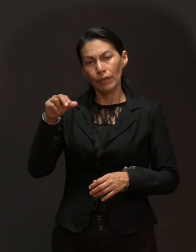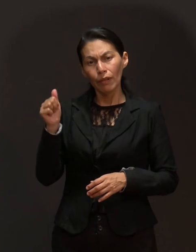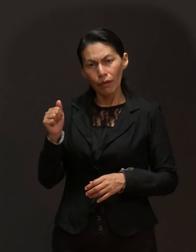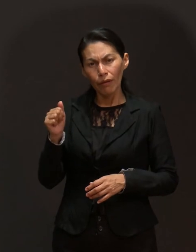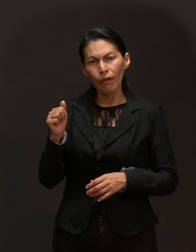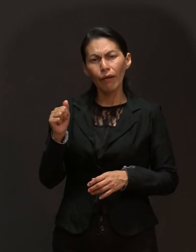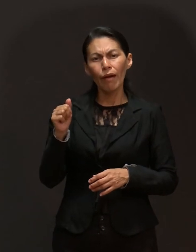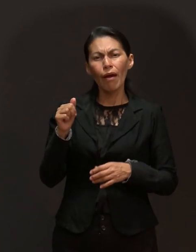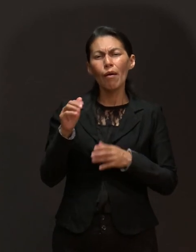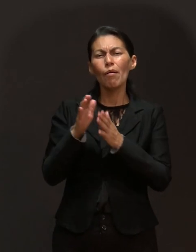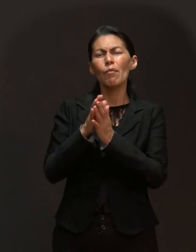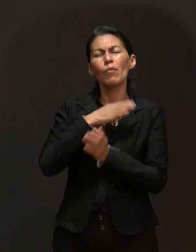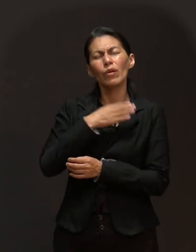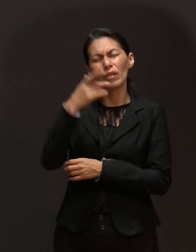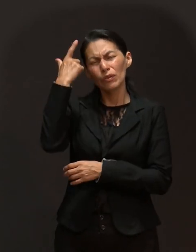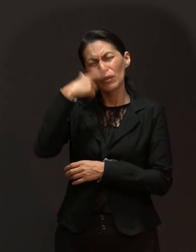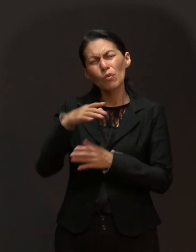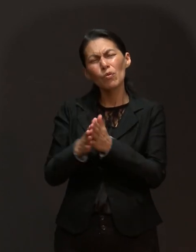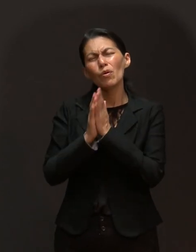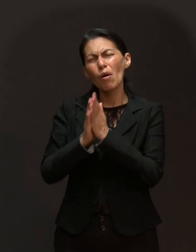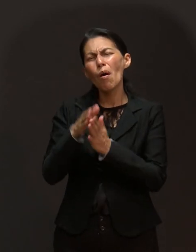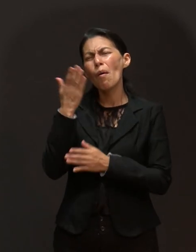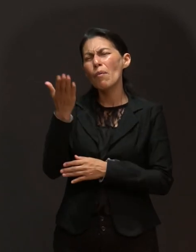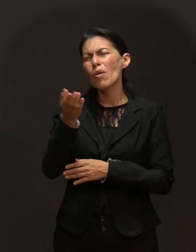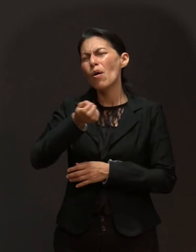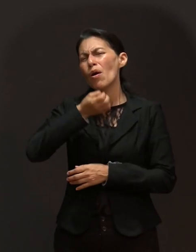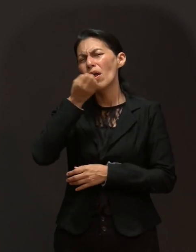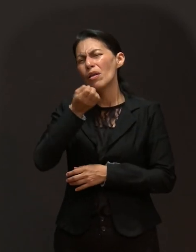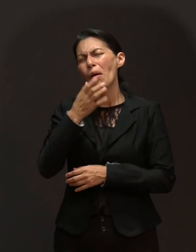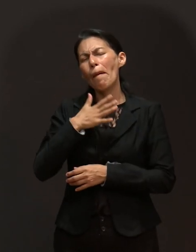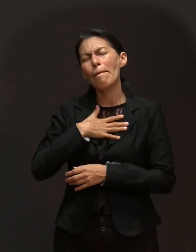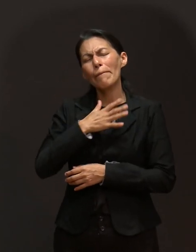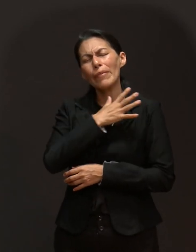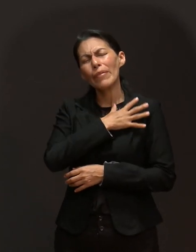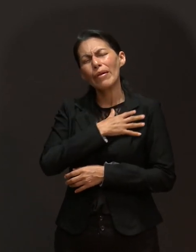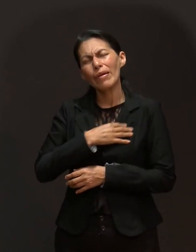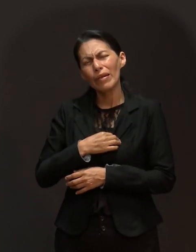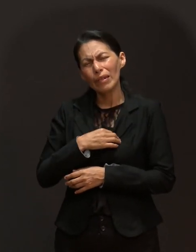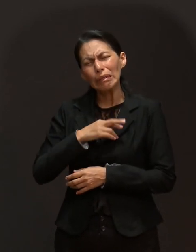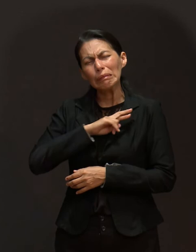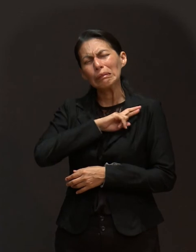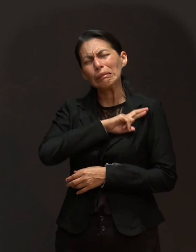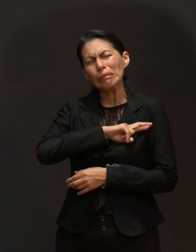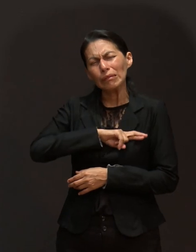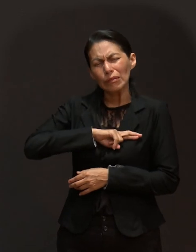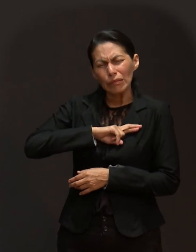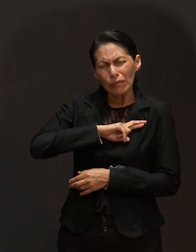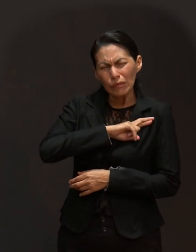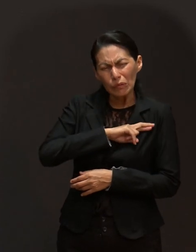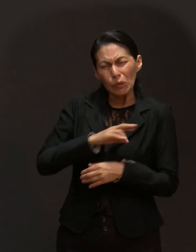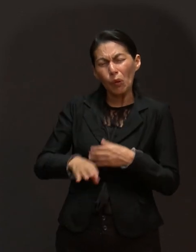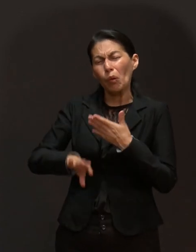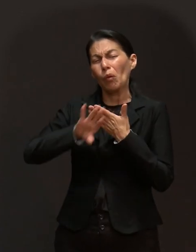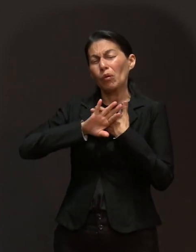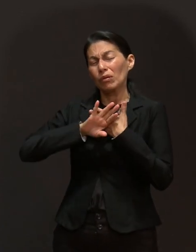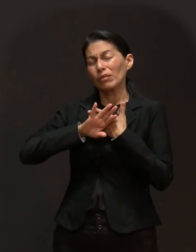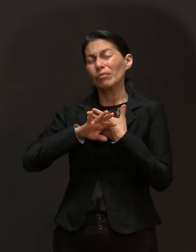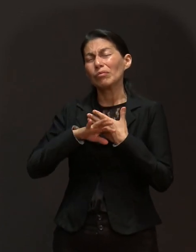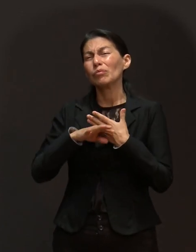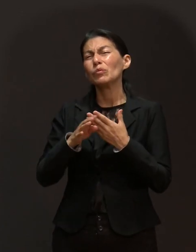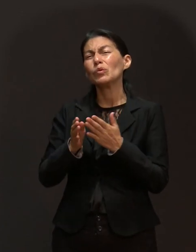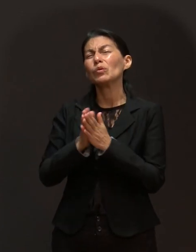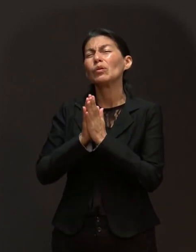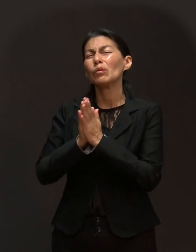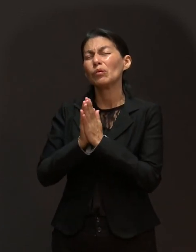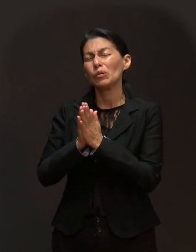Bendiciones de Dios para ustedes Le pido oración para que mi hija Me perdone del resentimiento que guarda